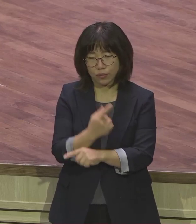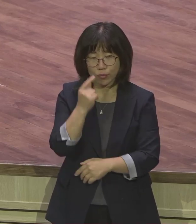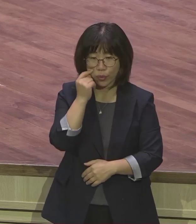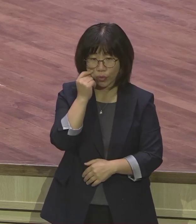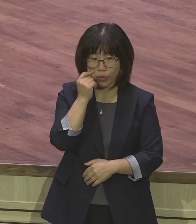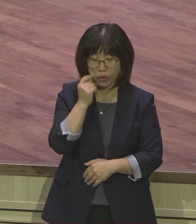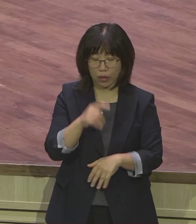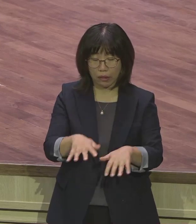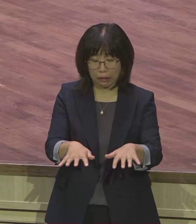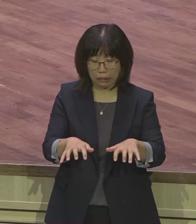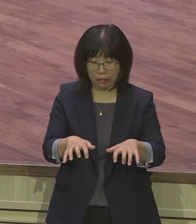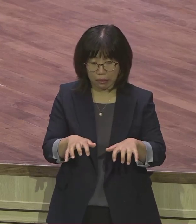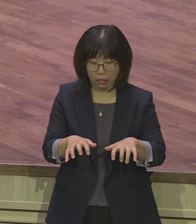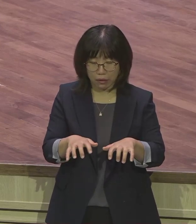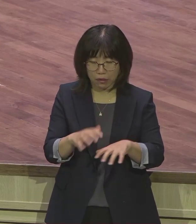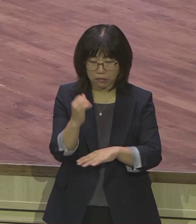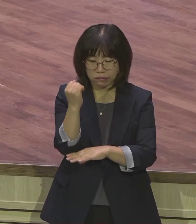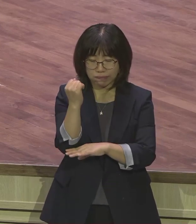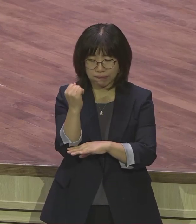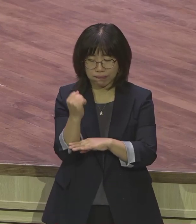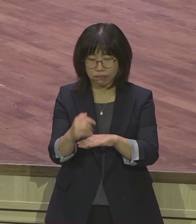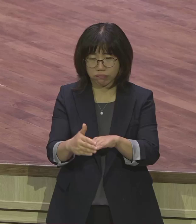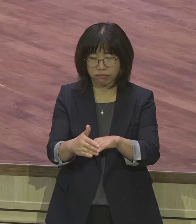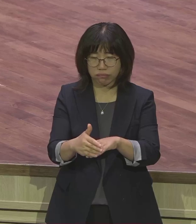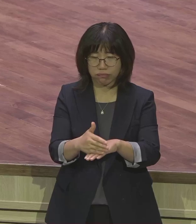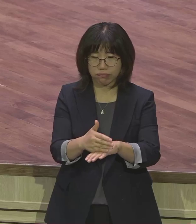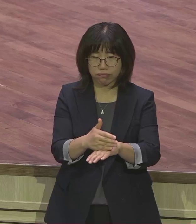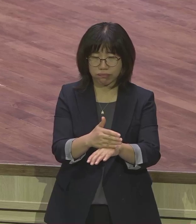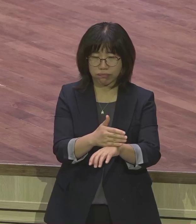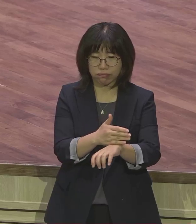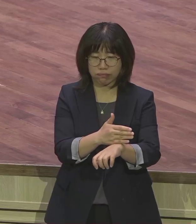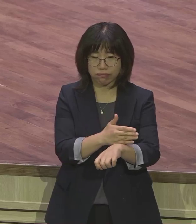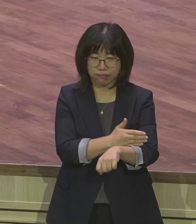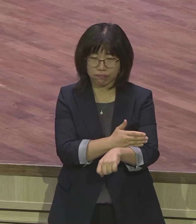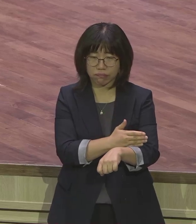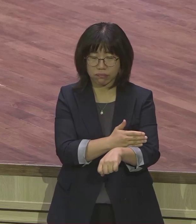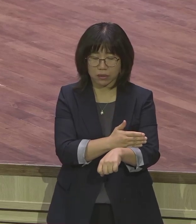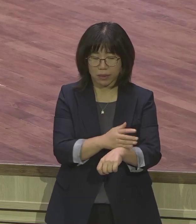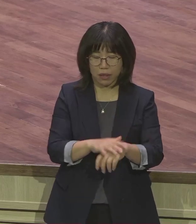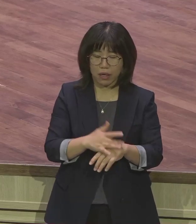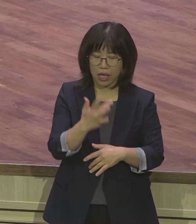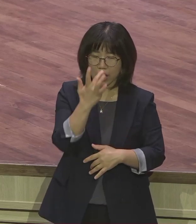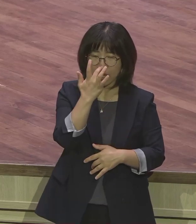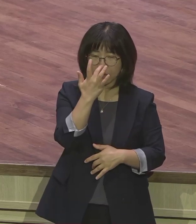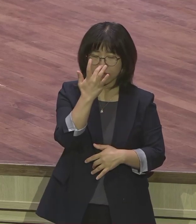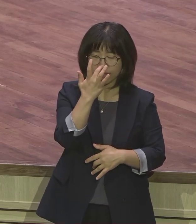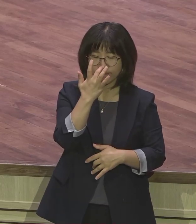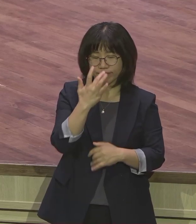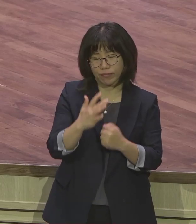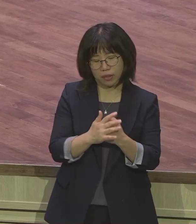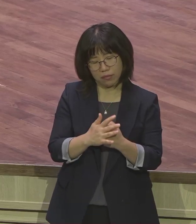썩어 들어가요 그러니까 그게 제일 힘듭니다 감각 없는 거